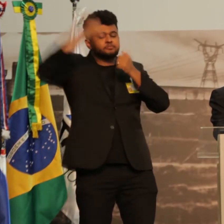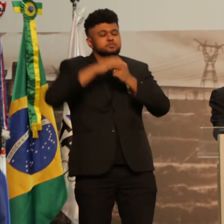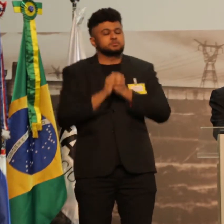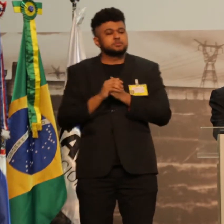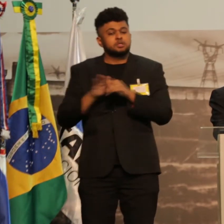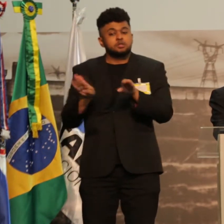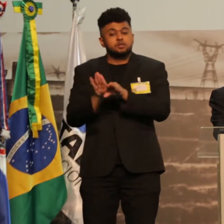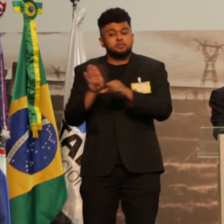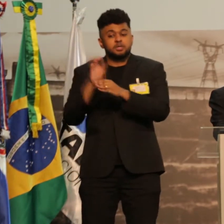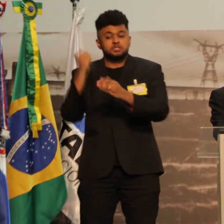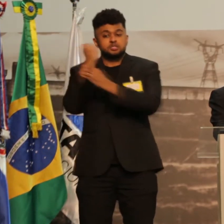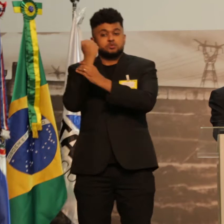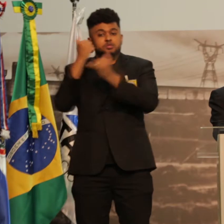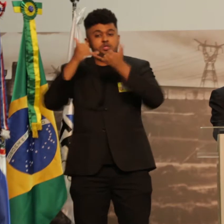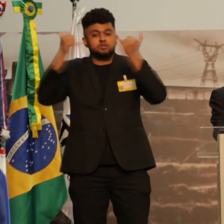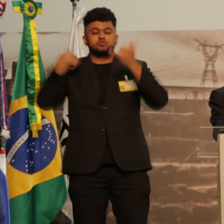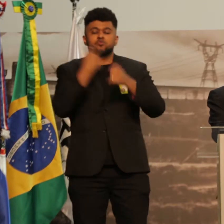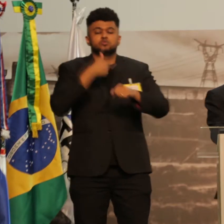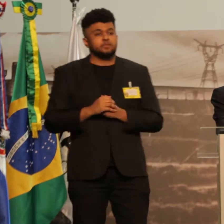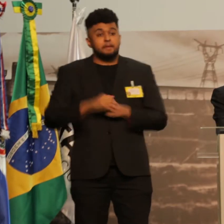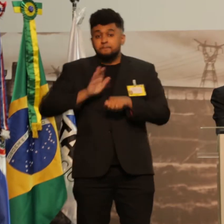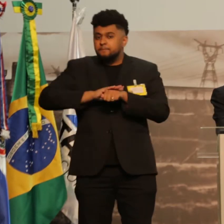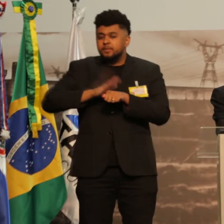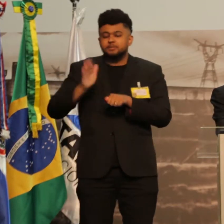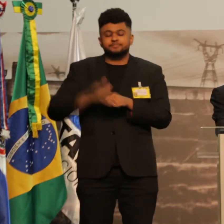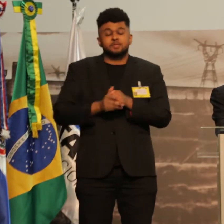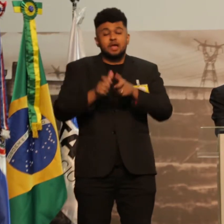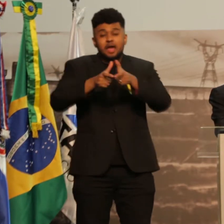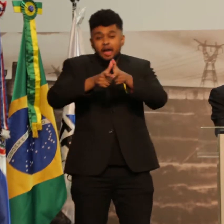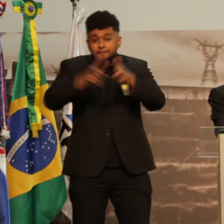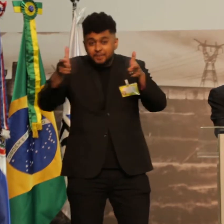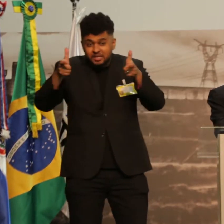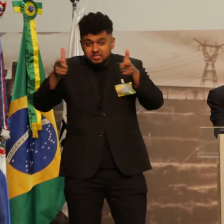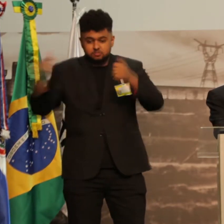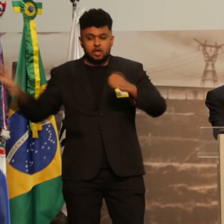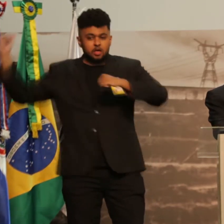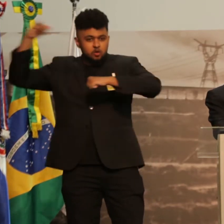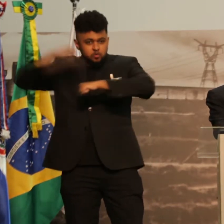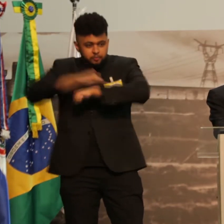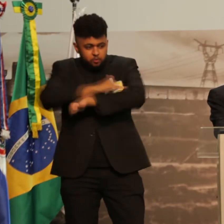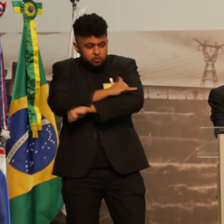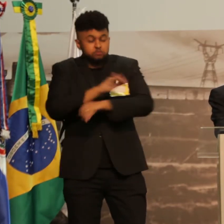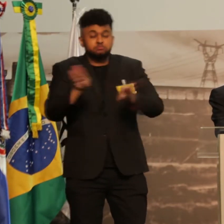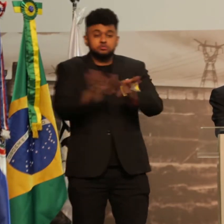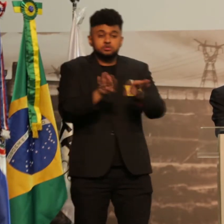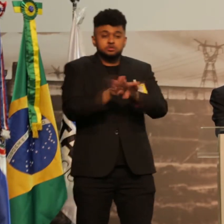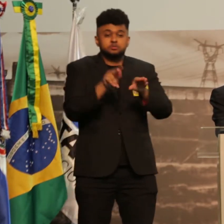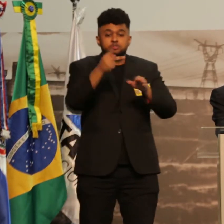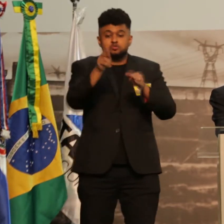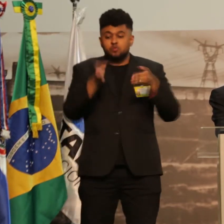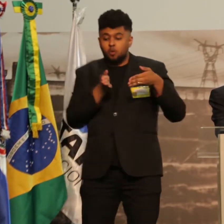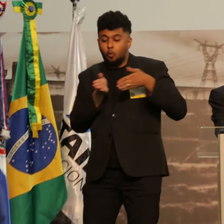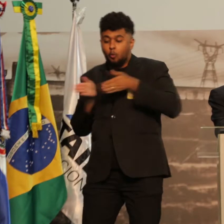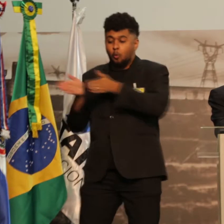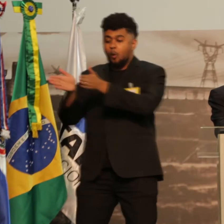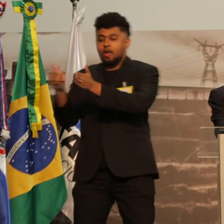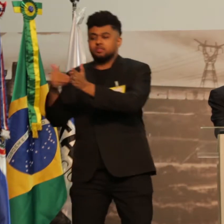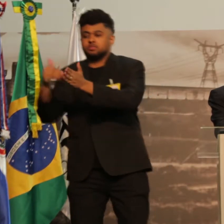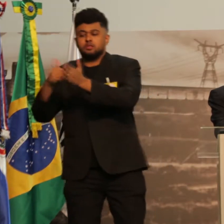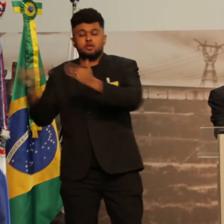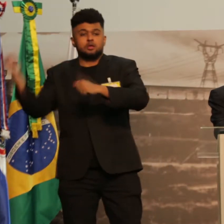a segurança energética do nosso país, ampliação do aeroporto e das suas vias de acesso